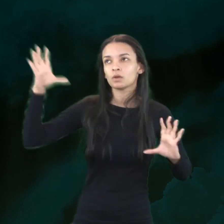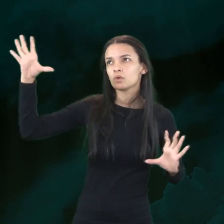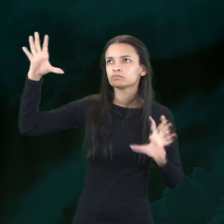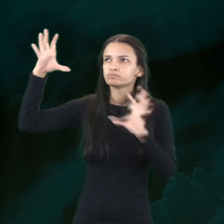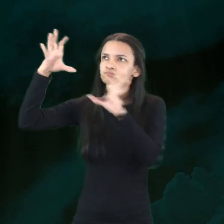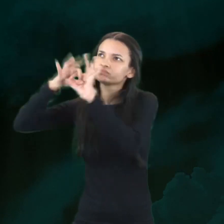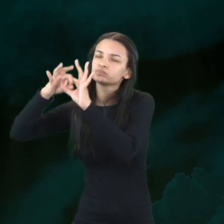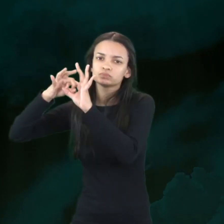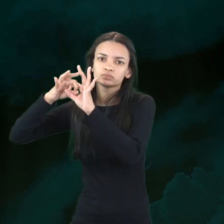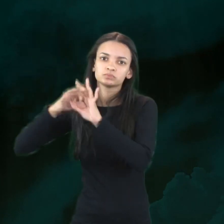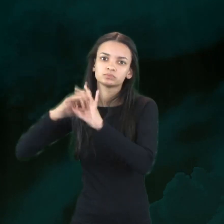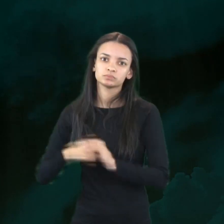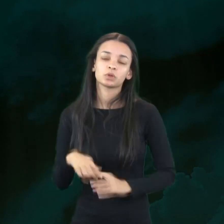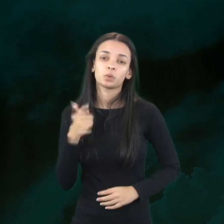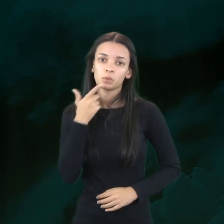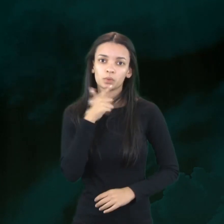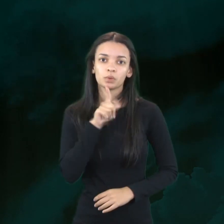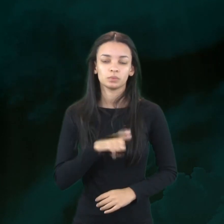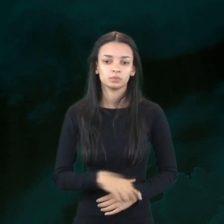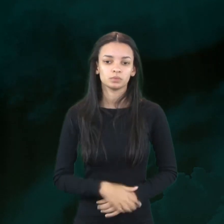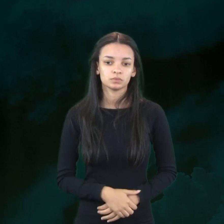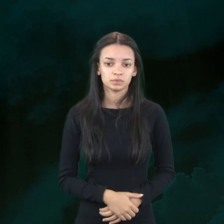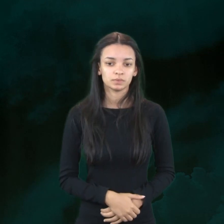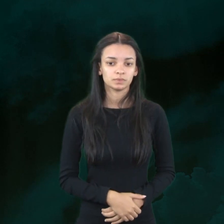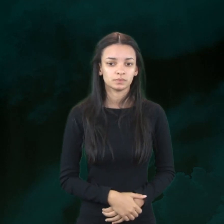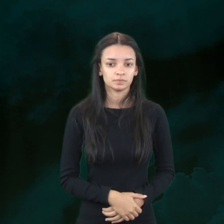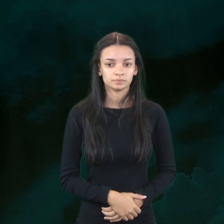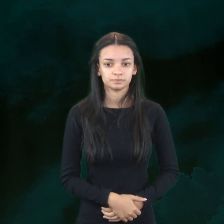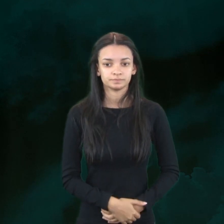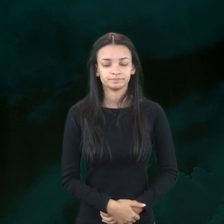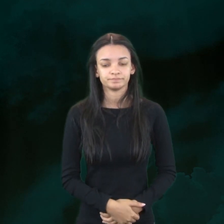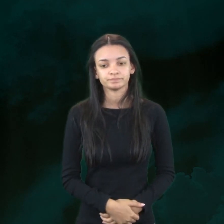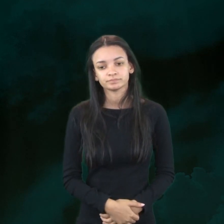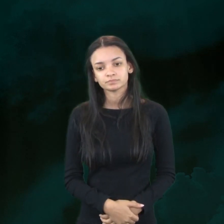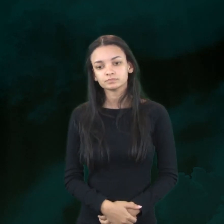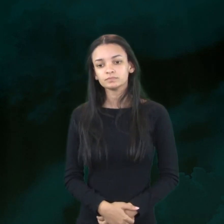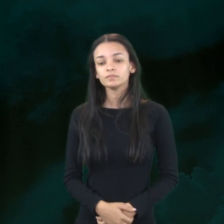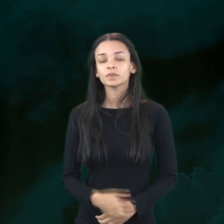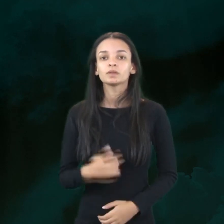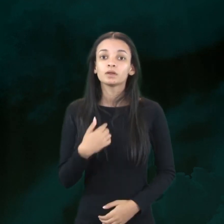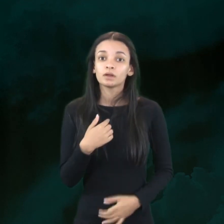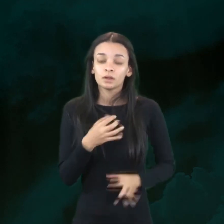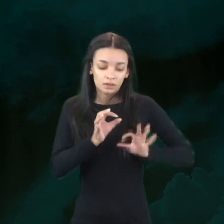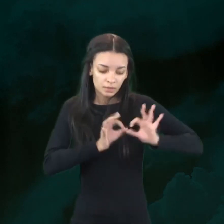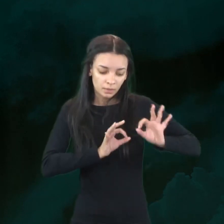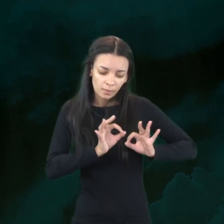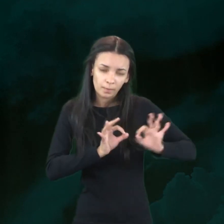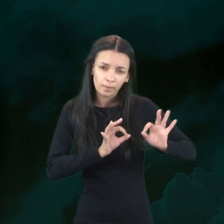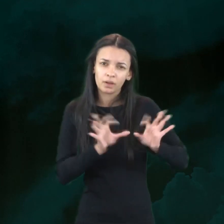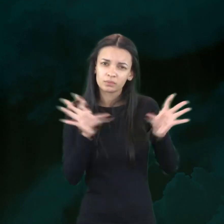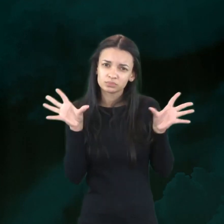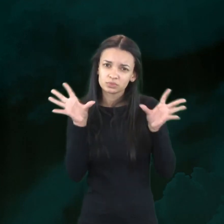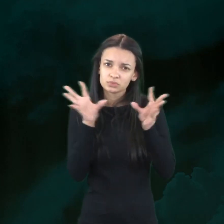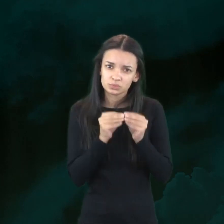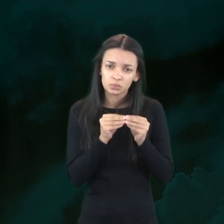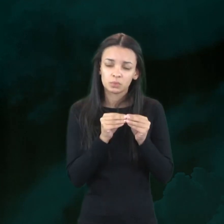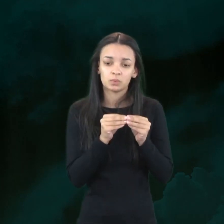Deus. Muito bem. Irmãos, eu preparei um resumo.